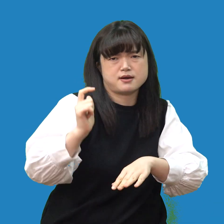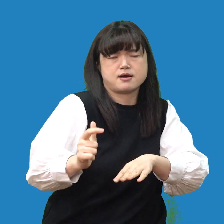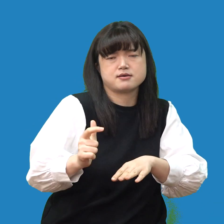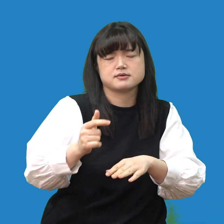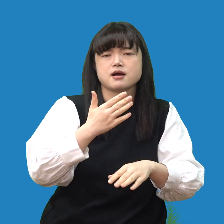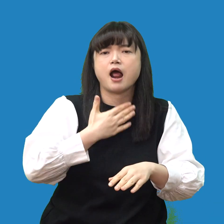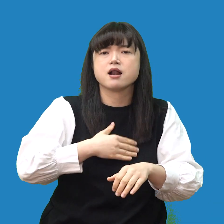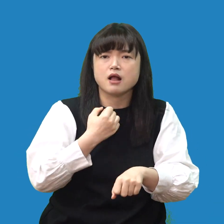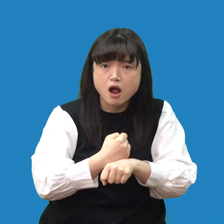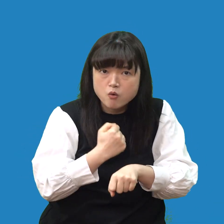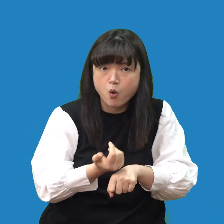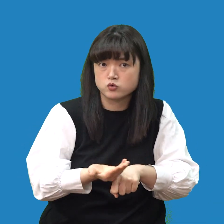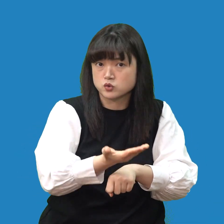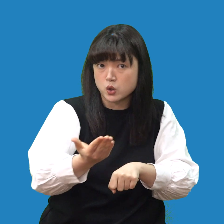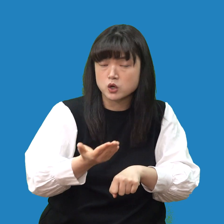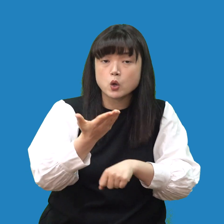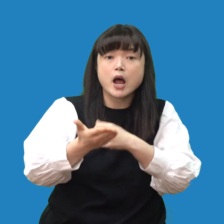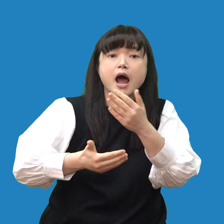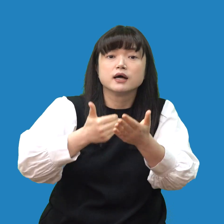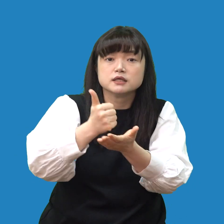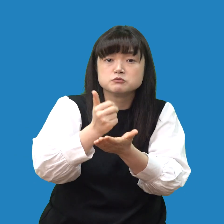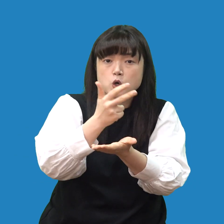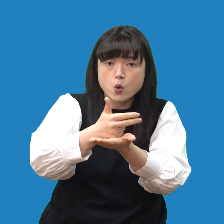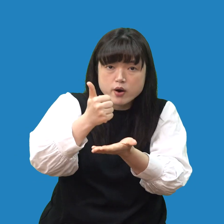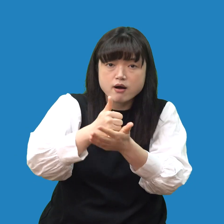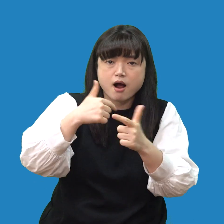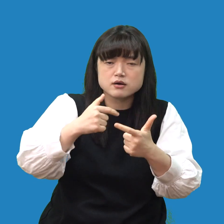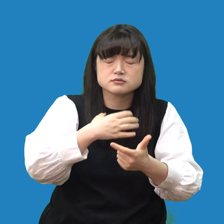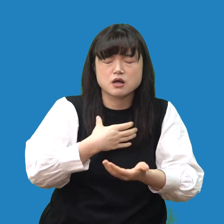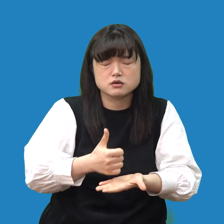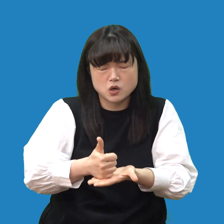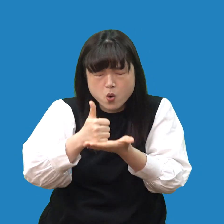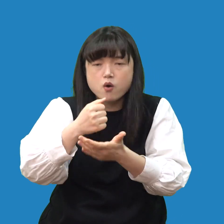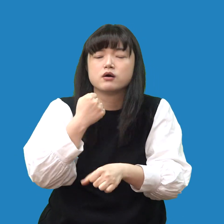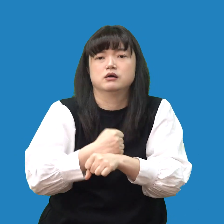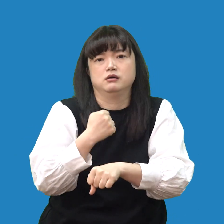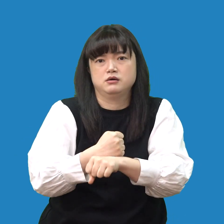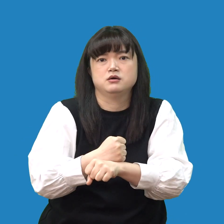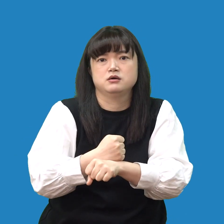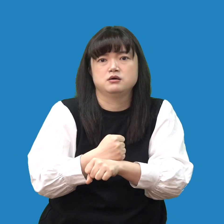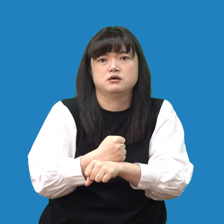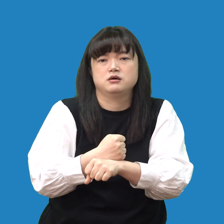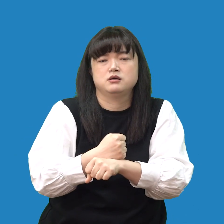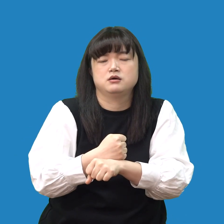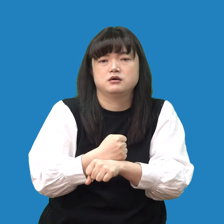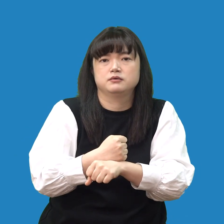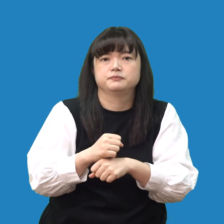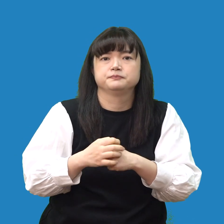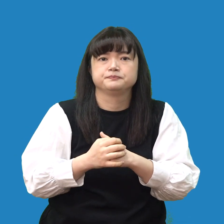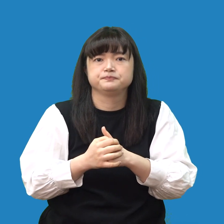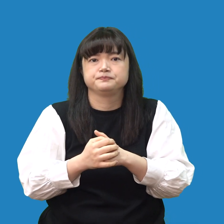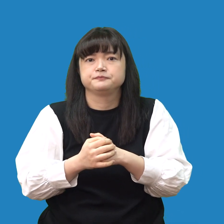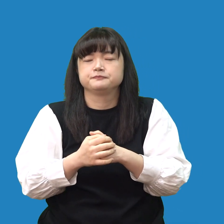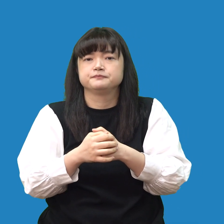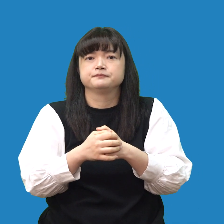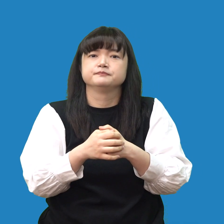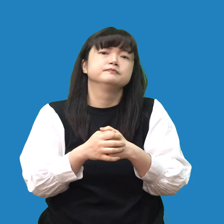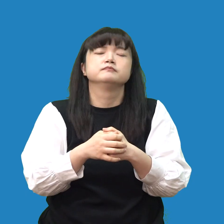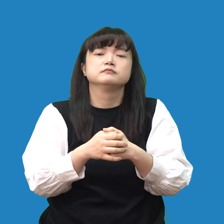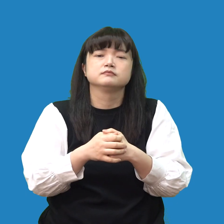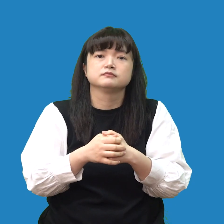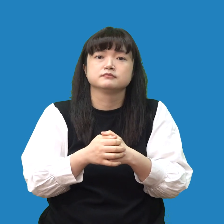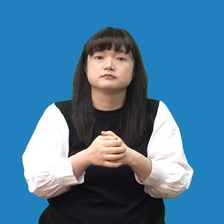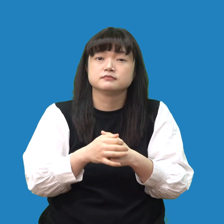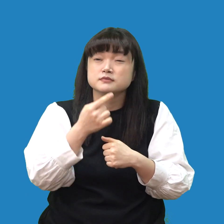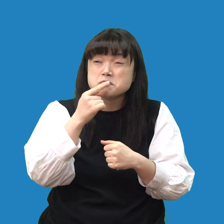강하신 것을 알게 하며 너희가 너희의 하나님 여호와를 항상 경외하게 하려 하심이라 하라.